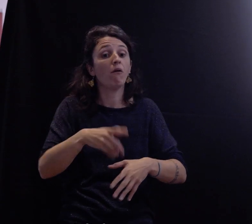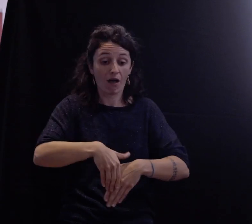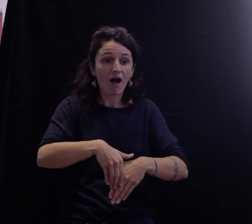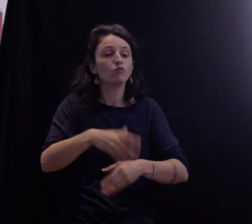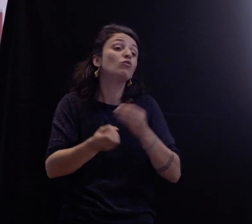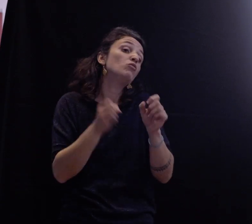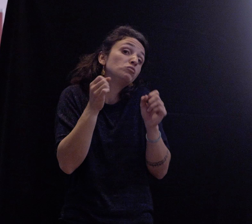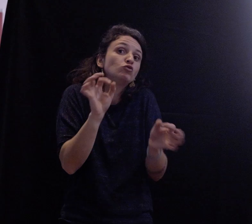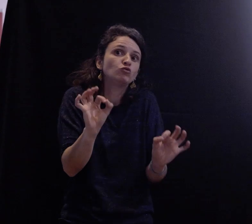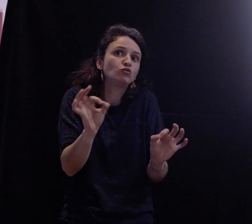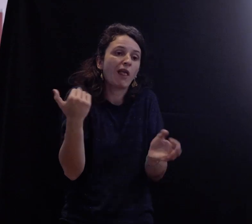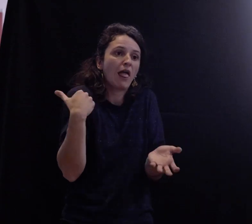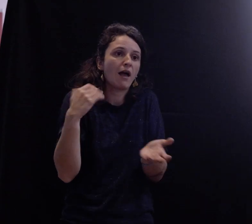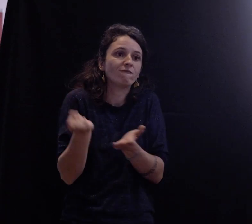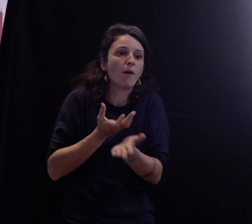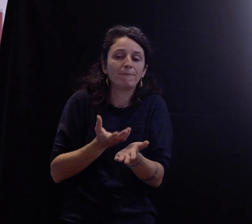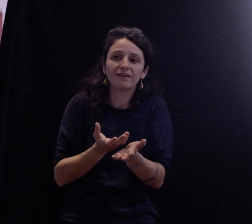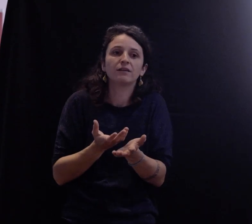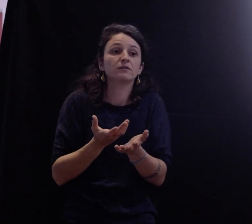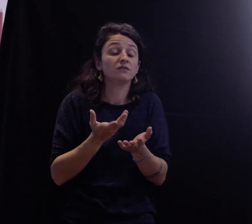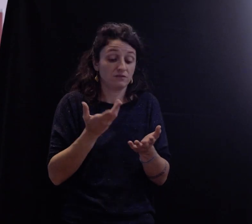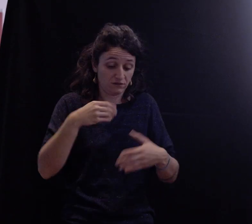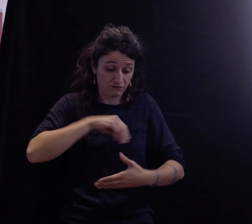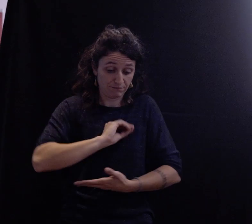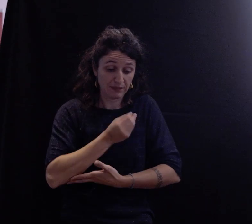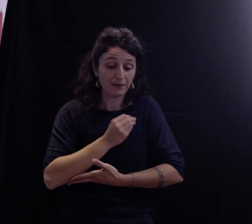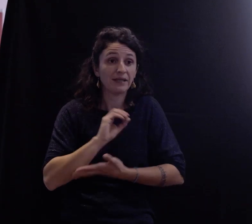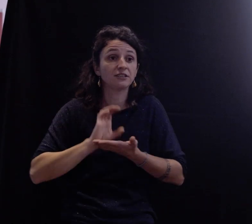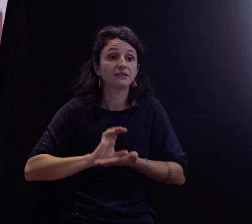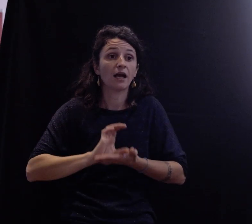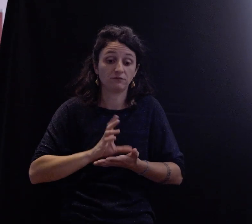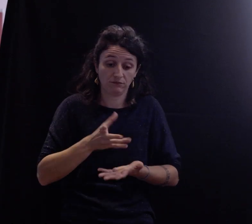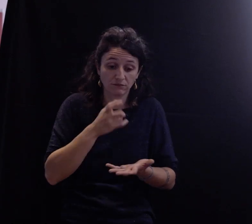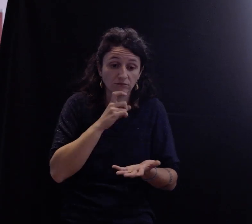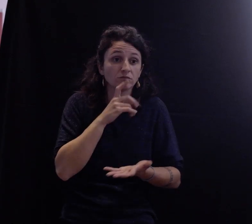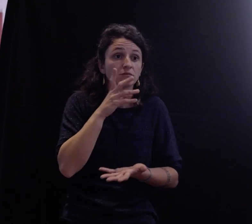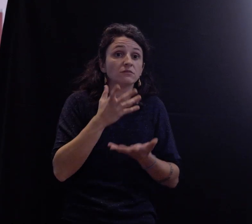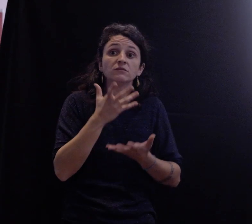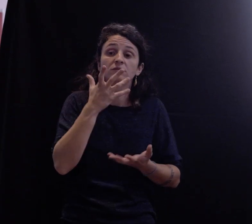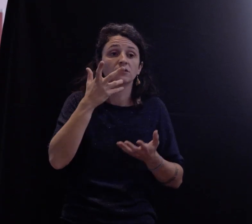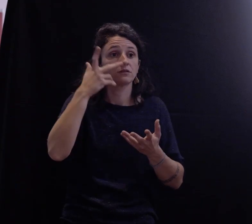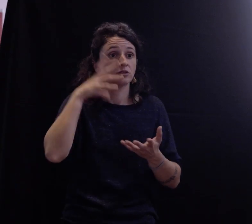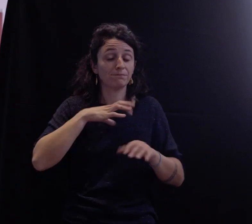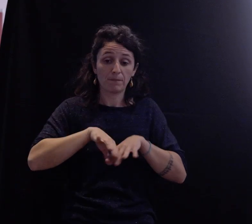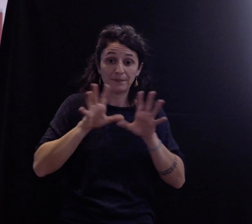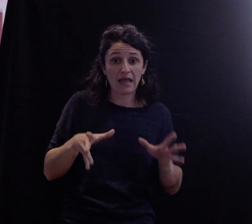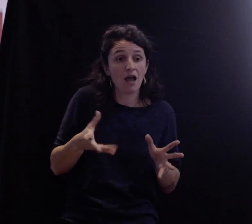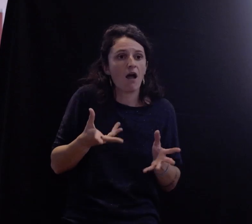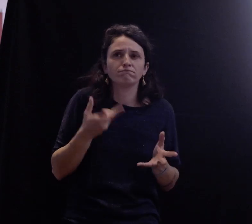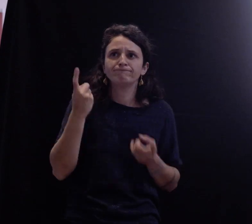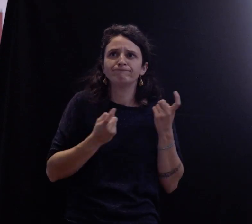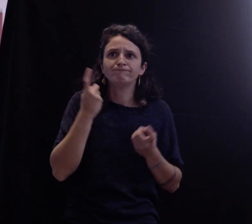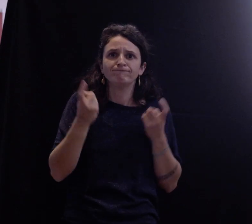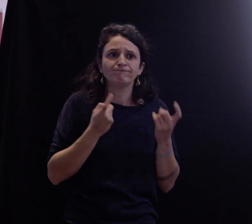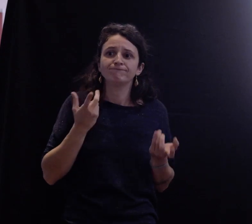il a un syndrome charge. Donc ça, évidemment, c'est l'énorme limite qu'on a, et donc on a encore plein de questions à résoudre avant de